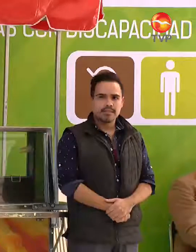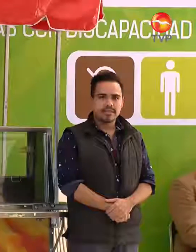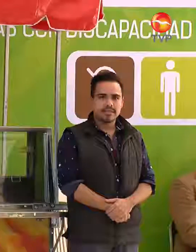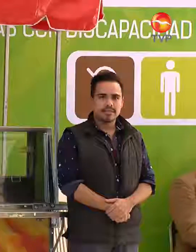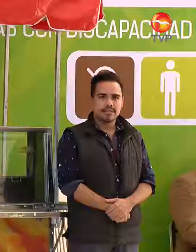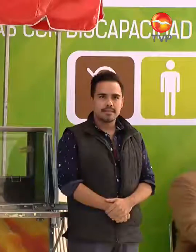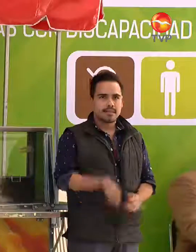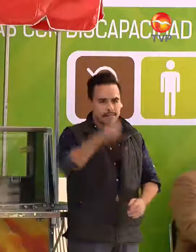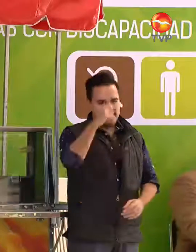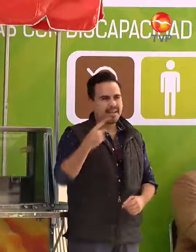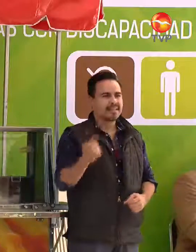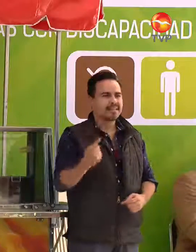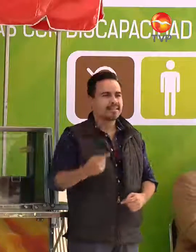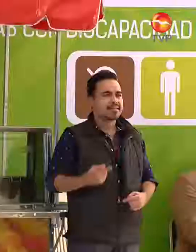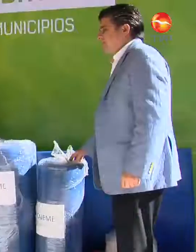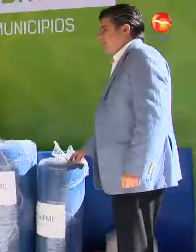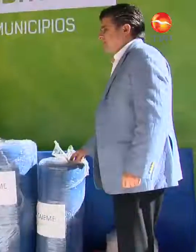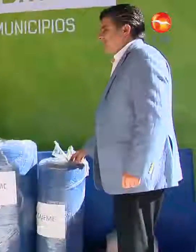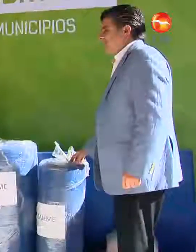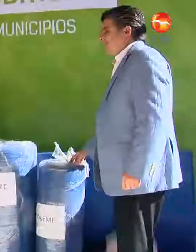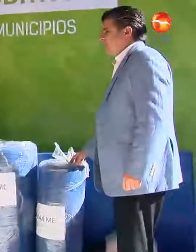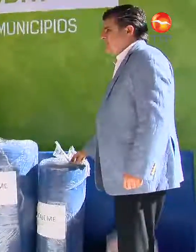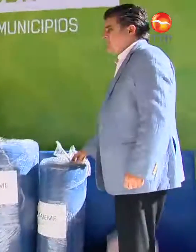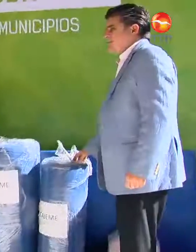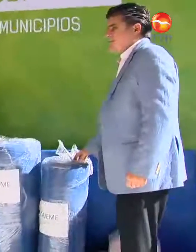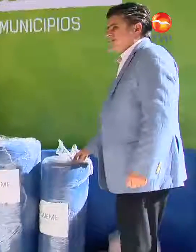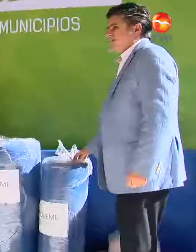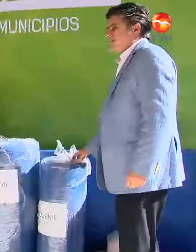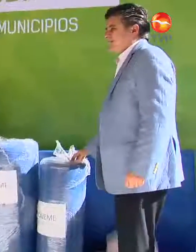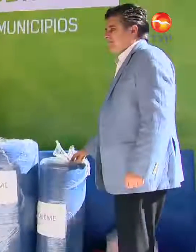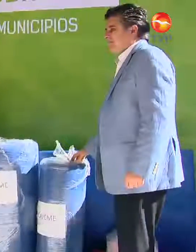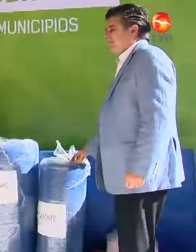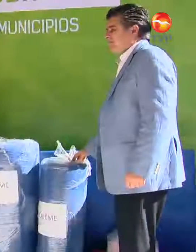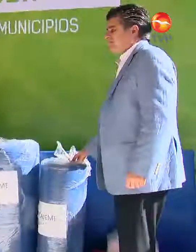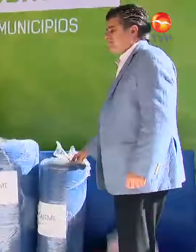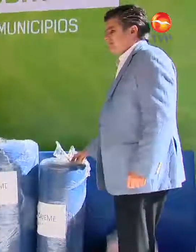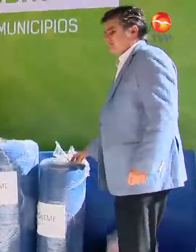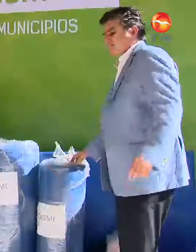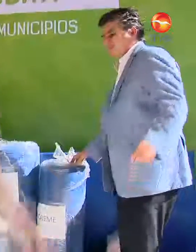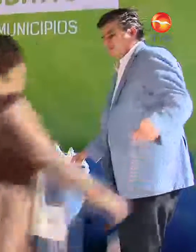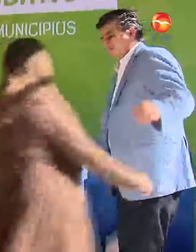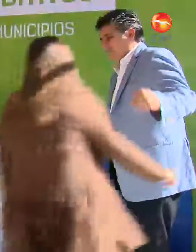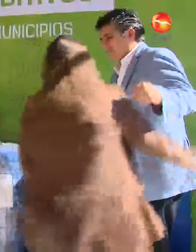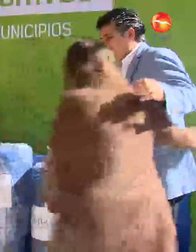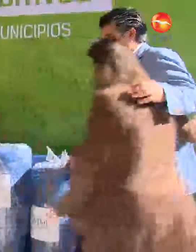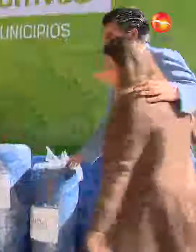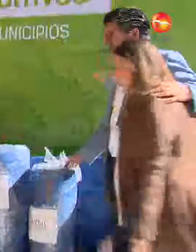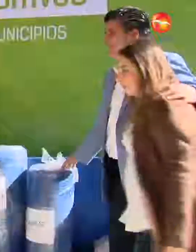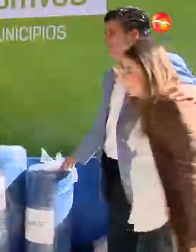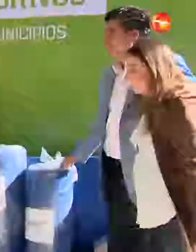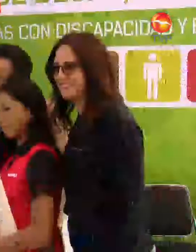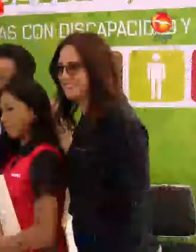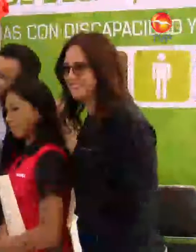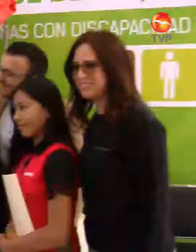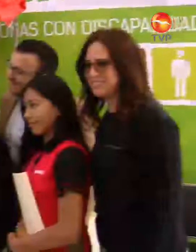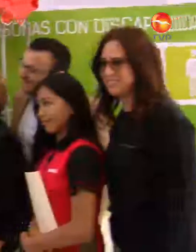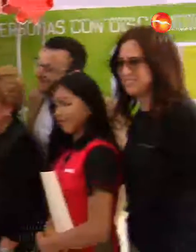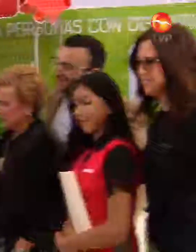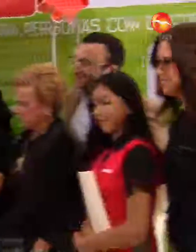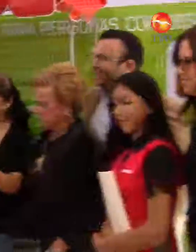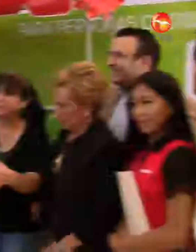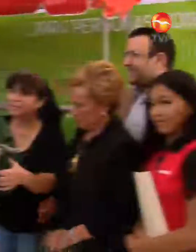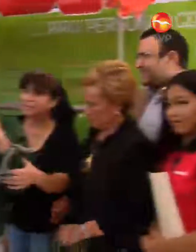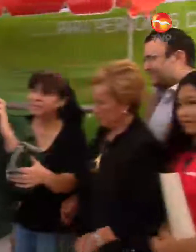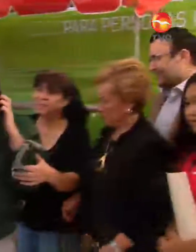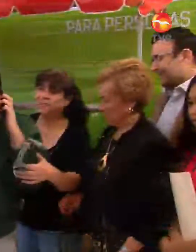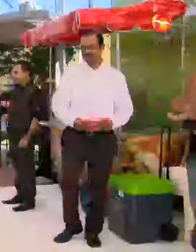ayudarlos margarita ibarra plata presidenta del sistema dif sonora comentó que este tipo de apoyos se otorgan para lograr una integración completa a la